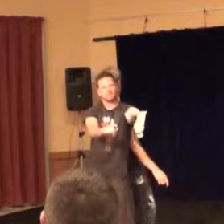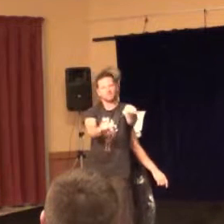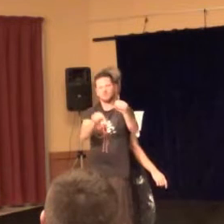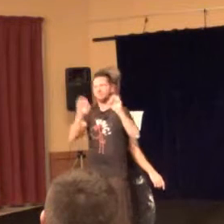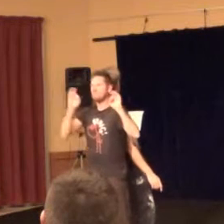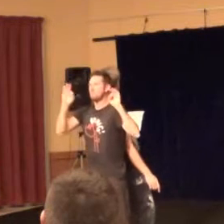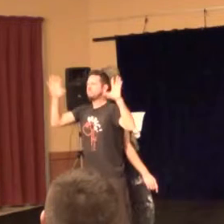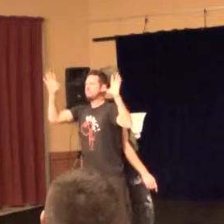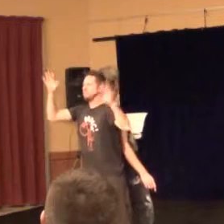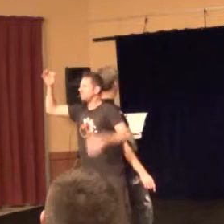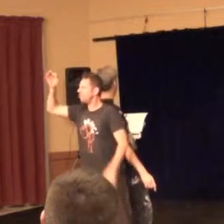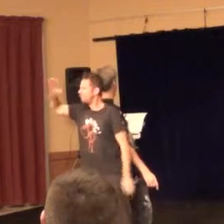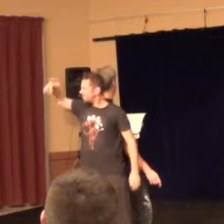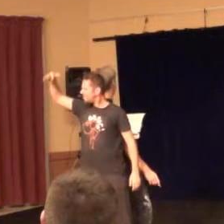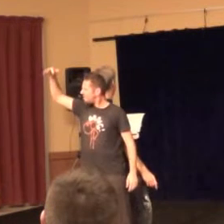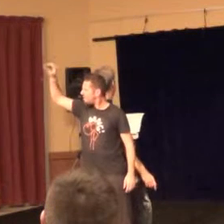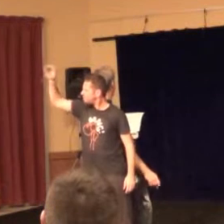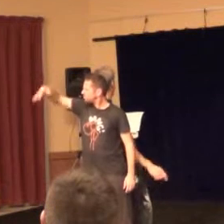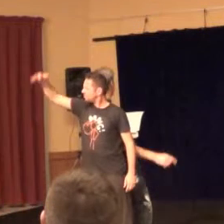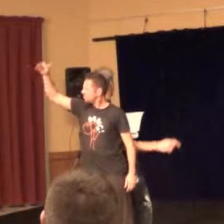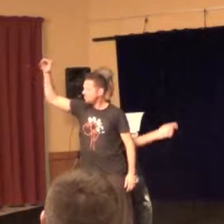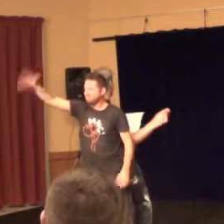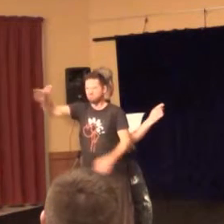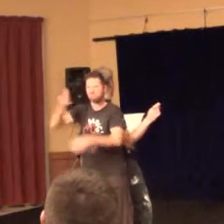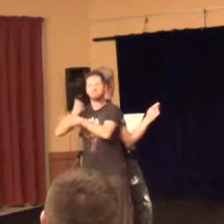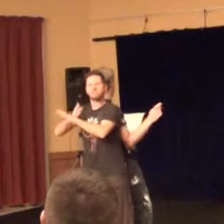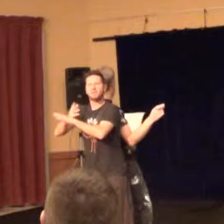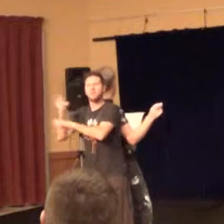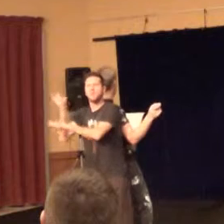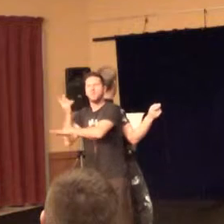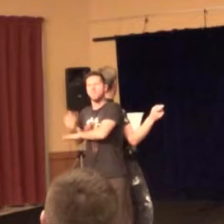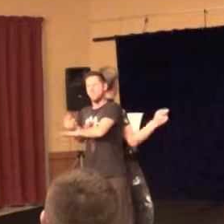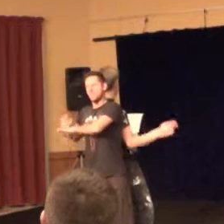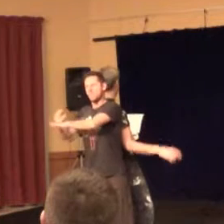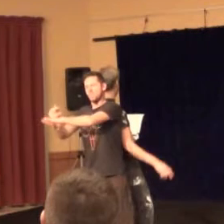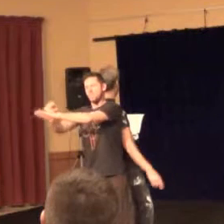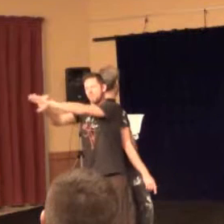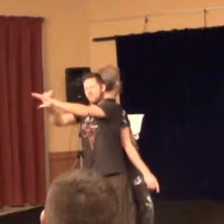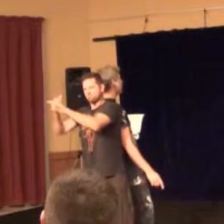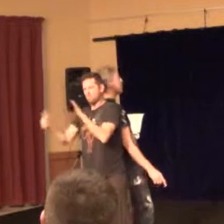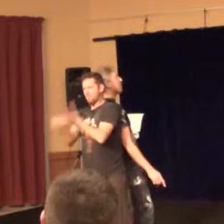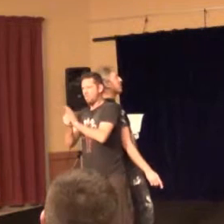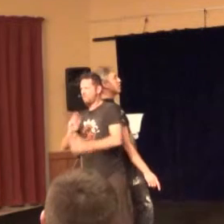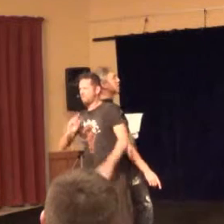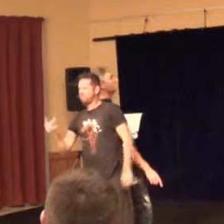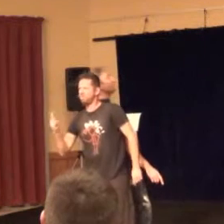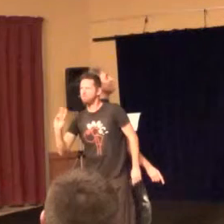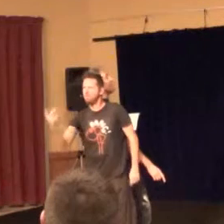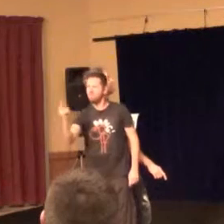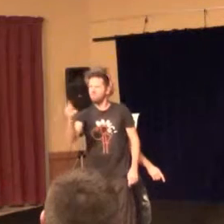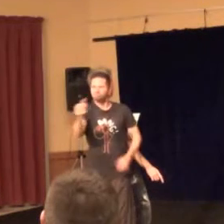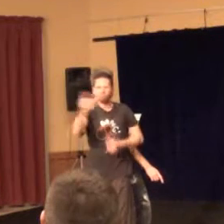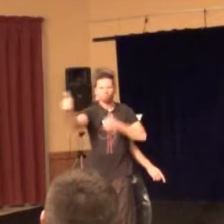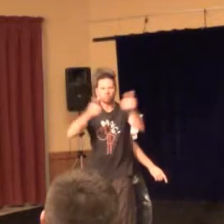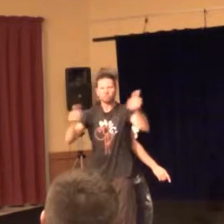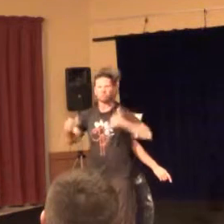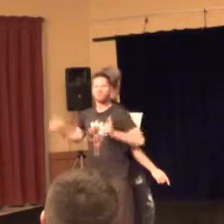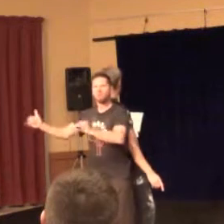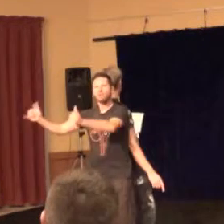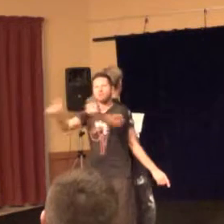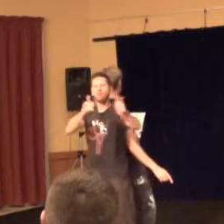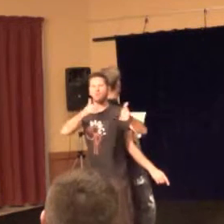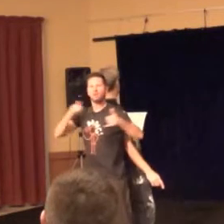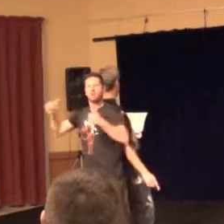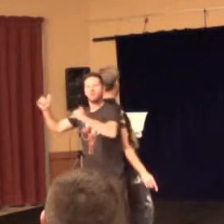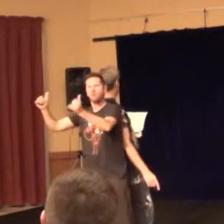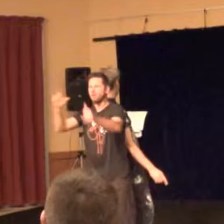des éléments inscrits dans un processus où chacun joue un rôle, où chacun fait son jeu. Le